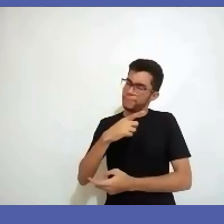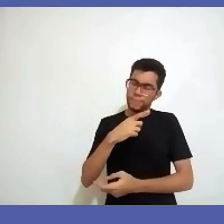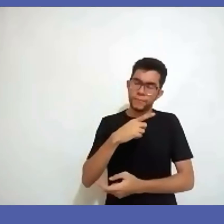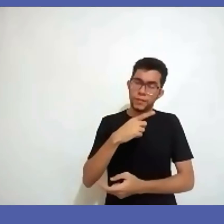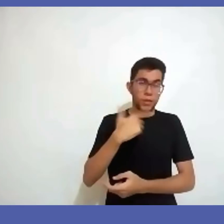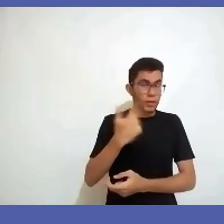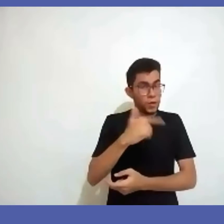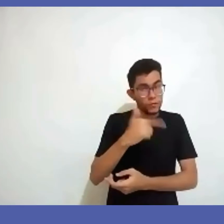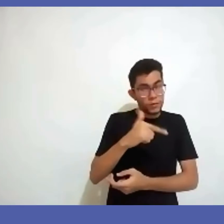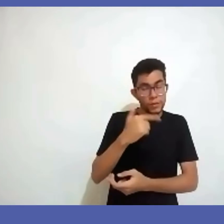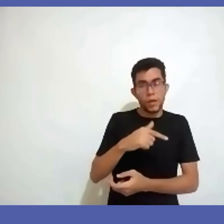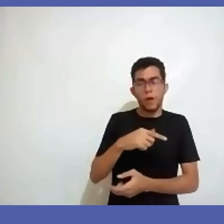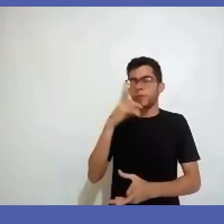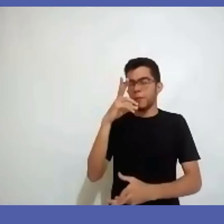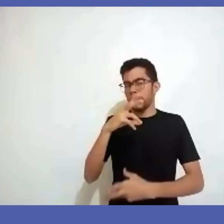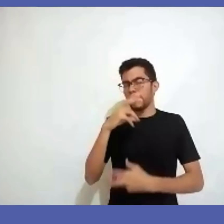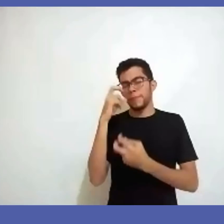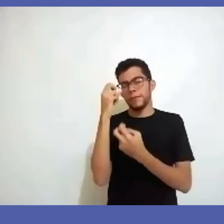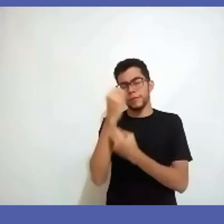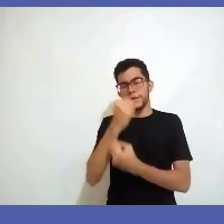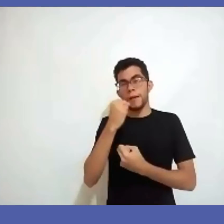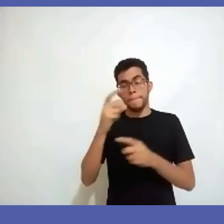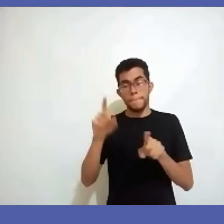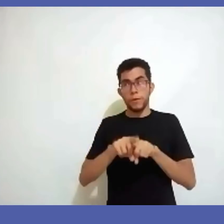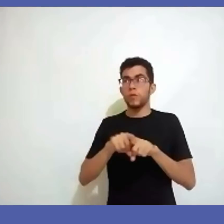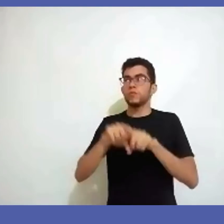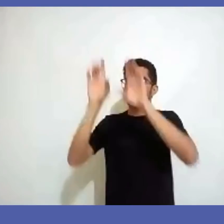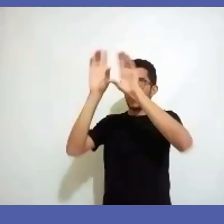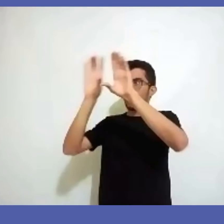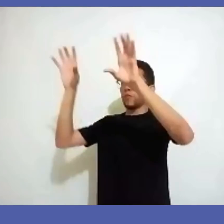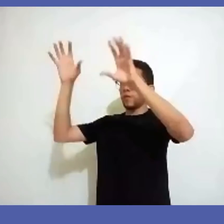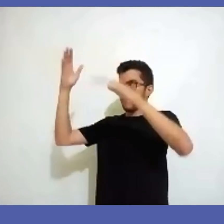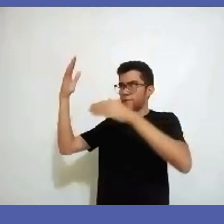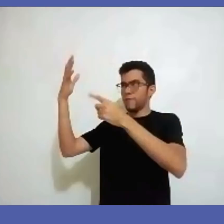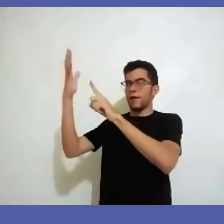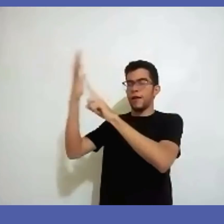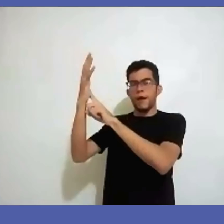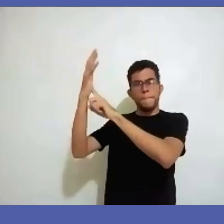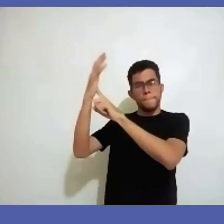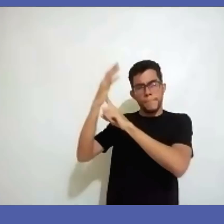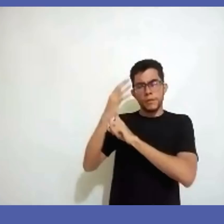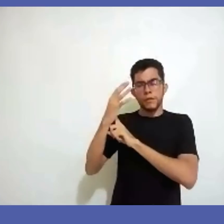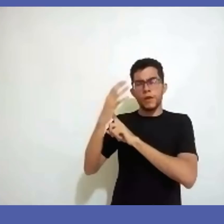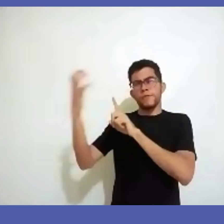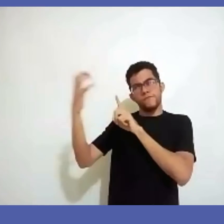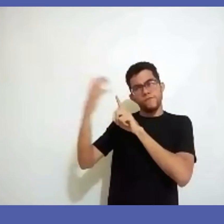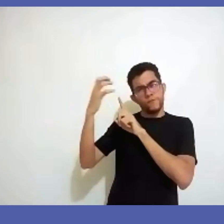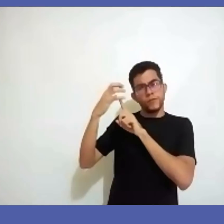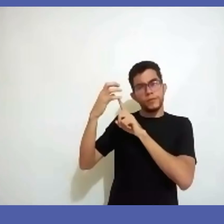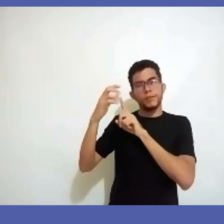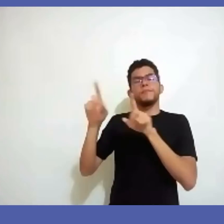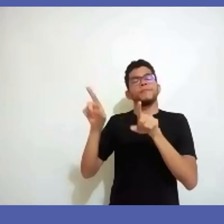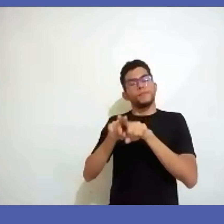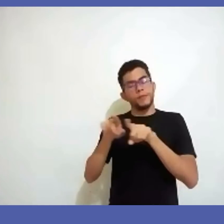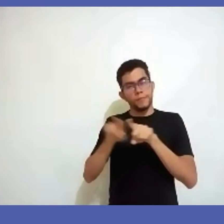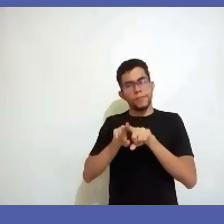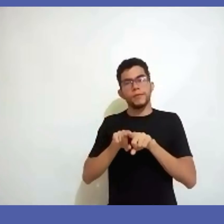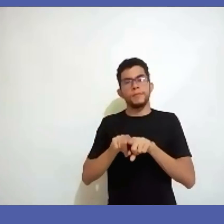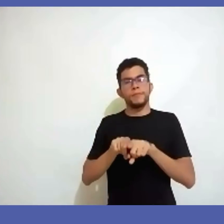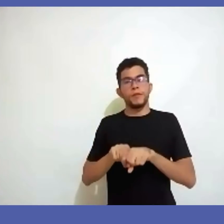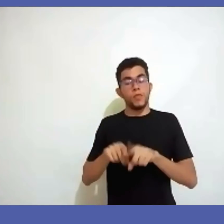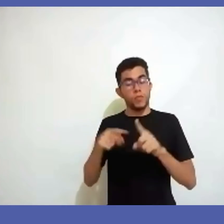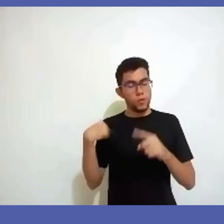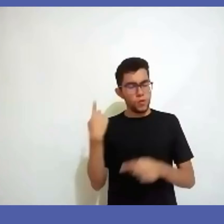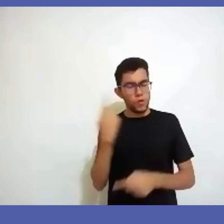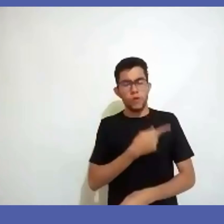céus governam, Deus governa. Por isso, irmão, nós precisamos permanecer na simplicidade,